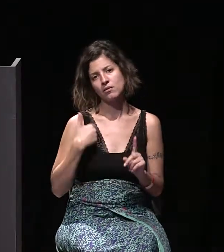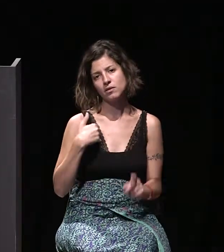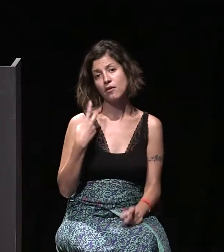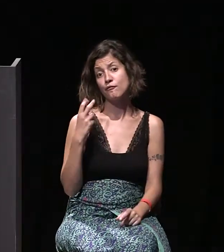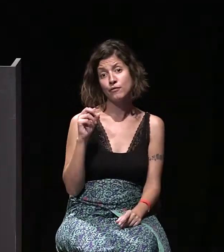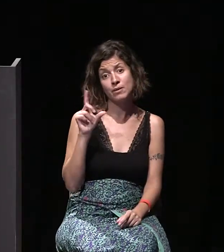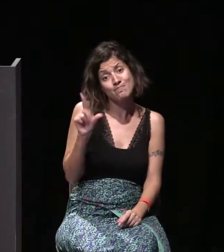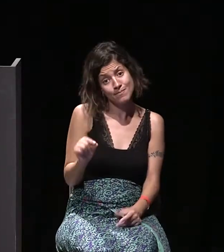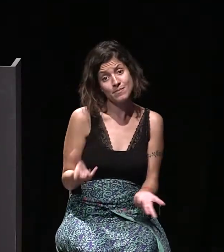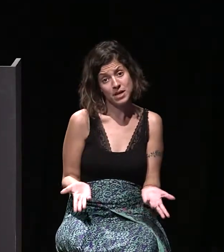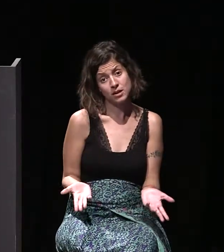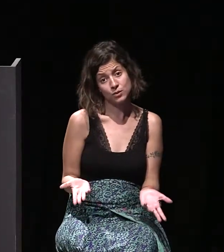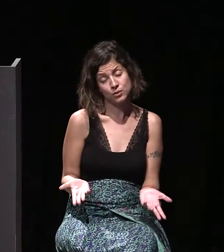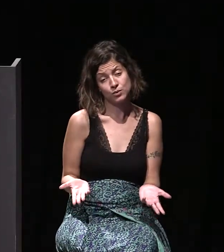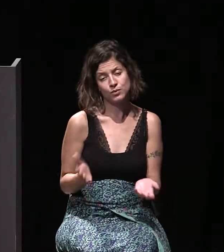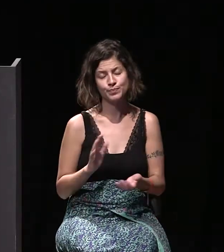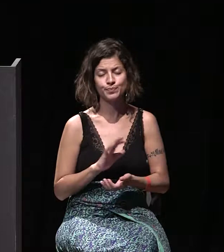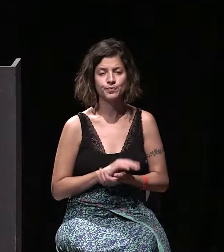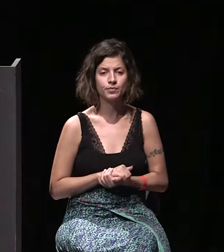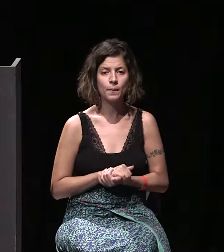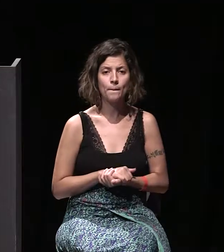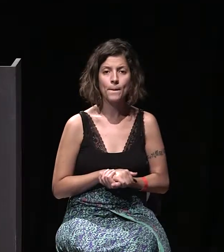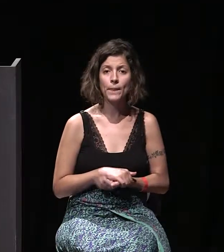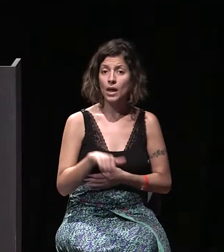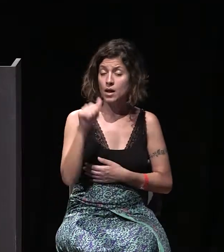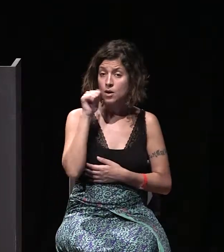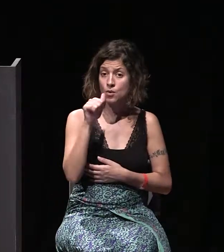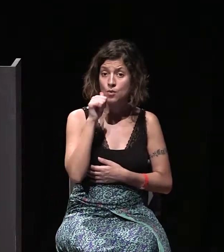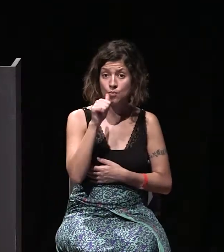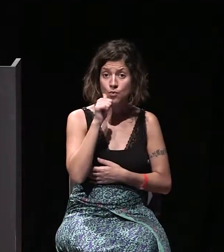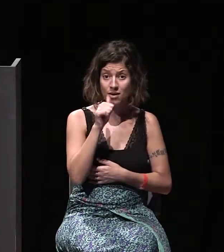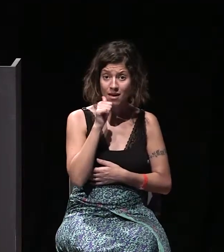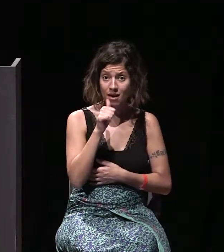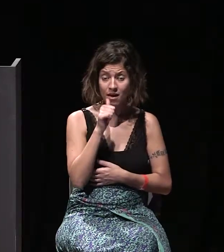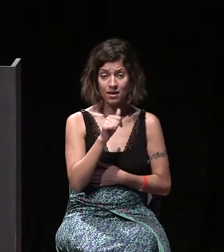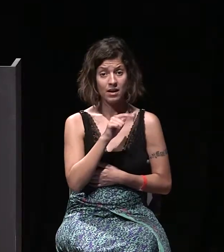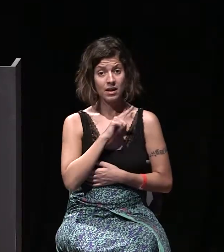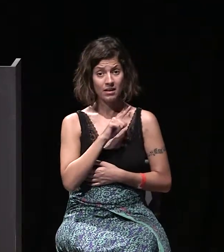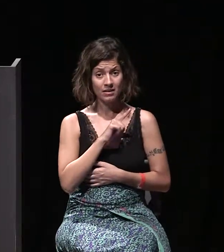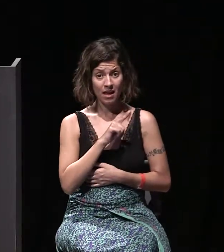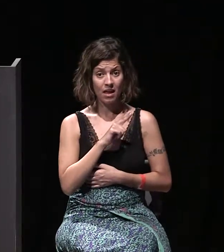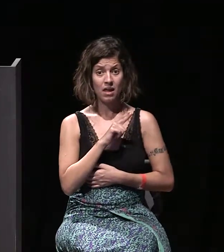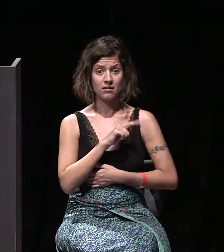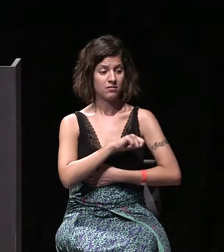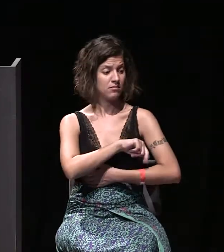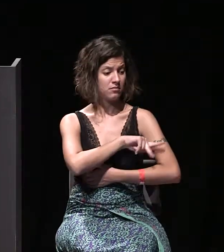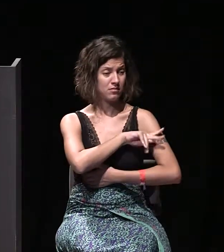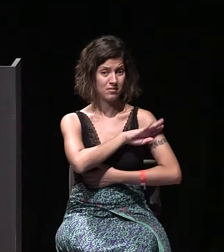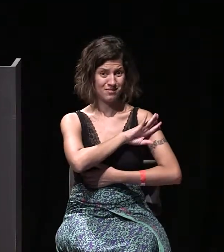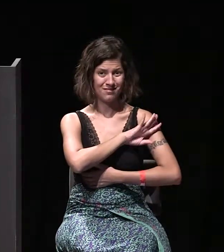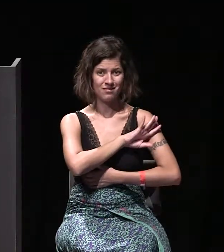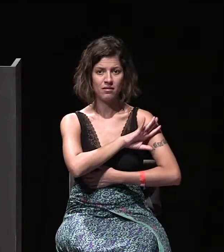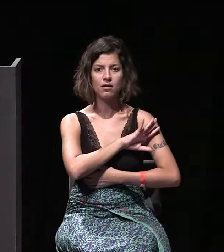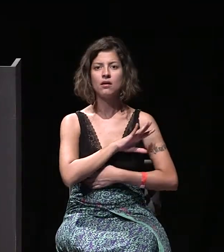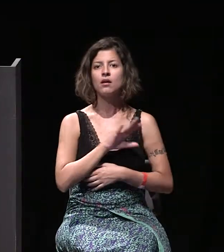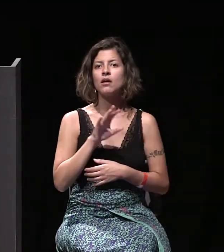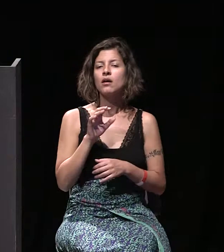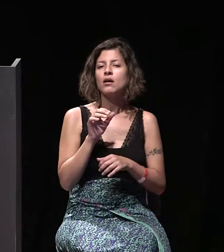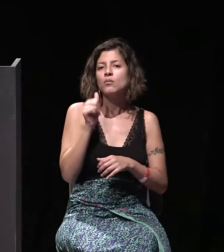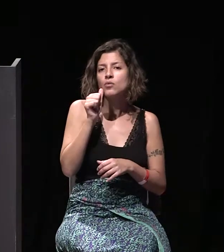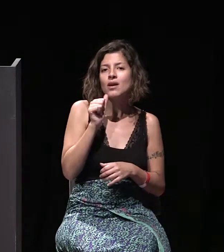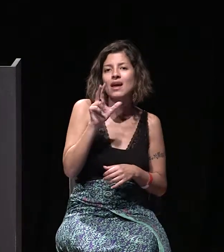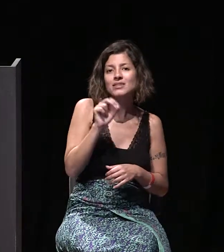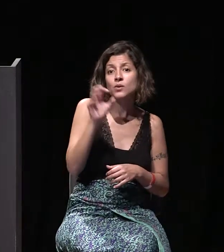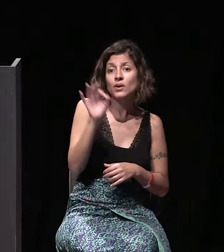20 anos. Nas mulheres de baixa escolaridade, a situação é pior. Mais de 50% são mais antes